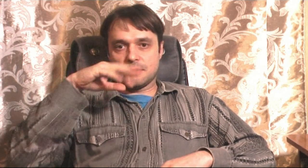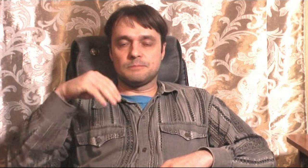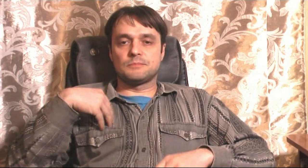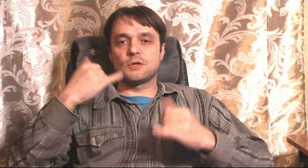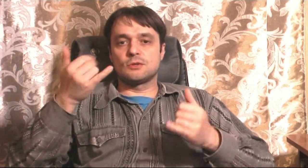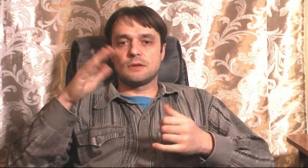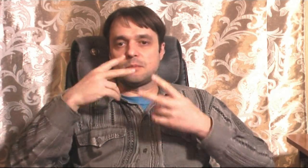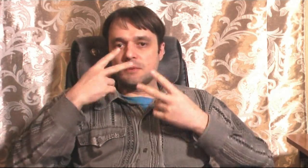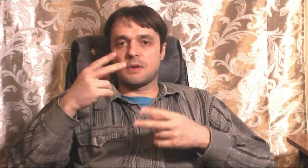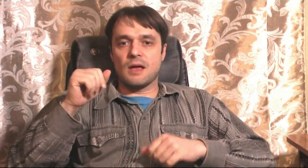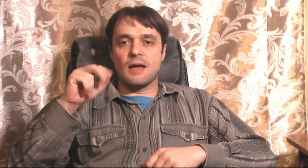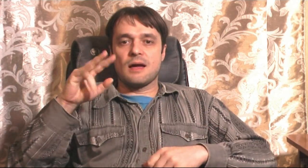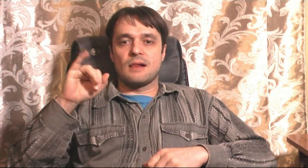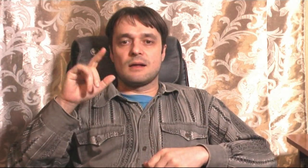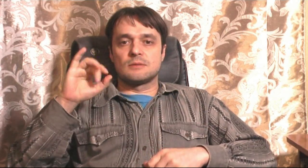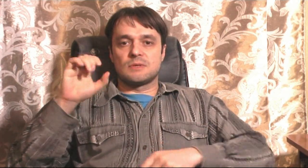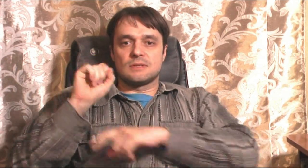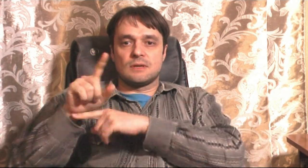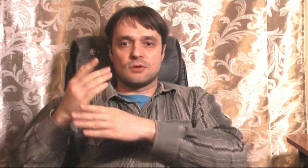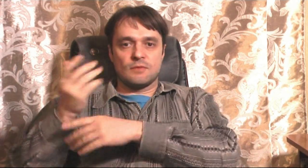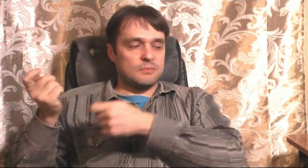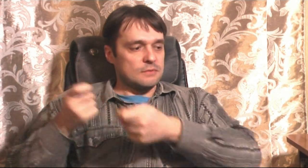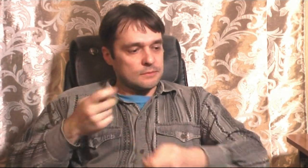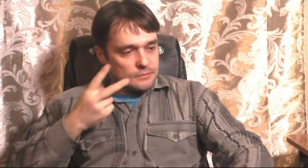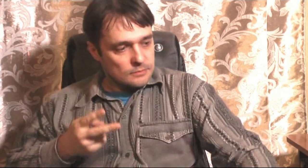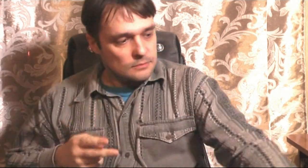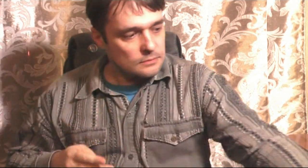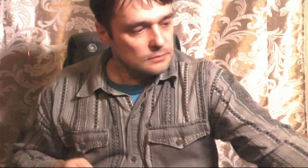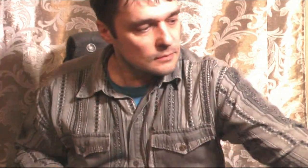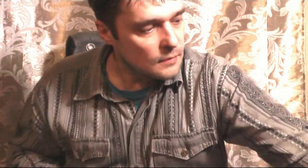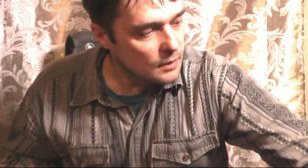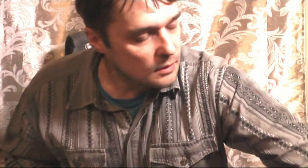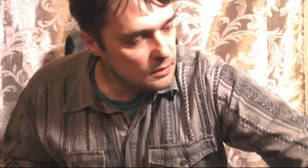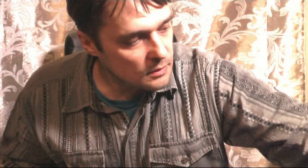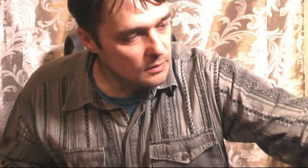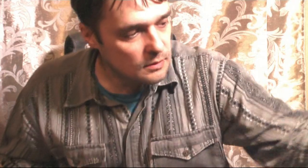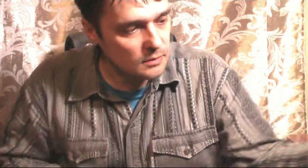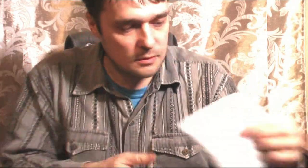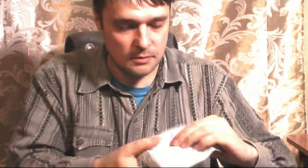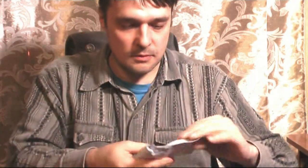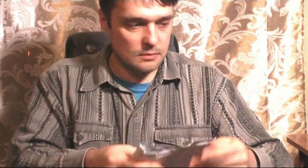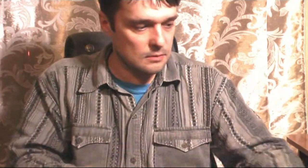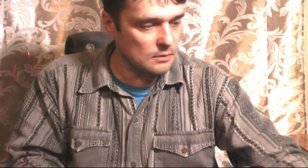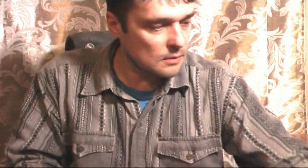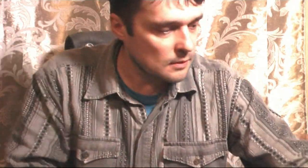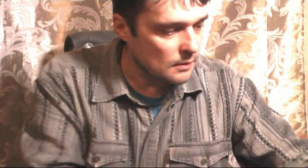очередь, очень интересная история. История про... не про людей, которые жили тогда, а про нас